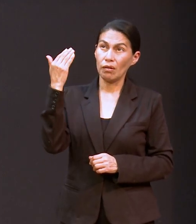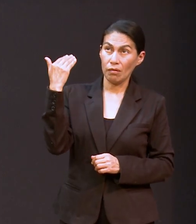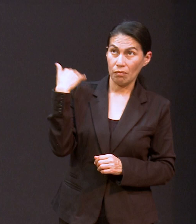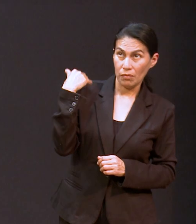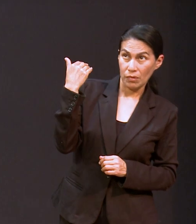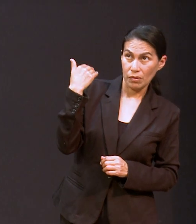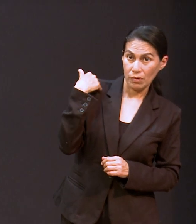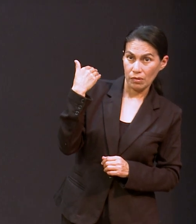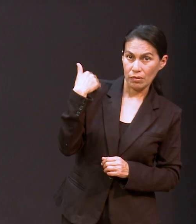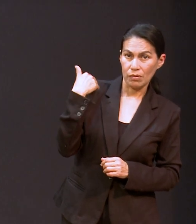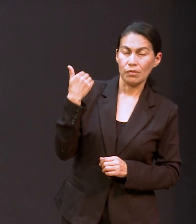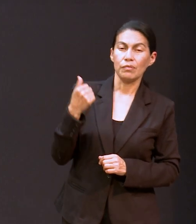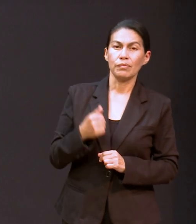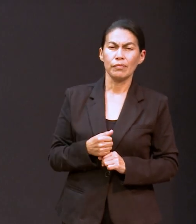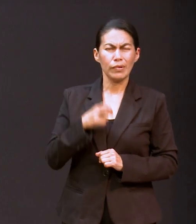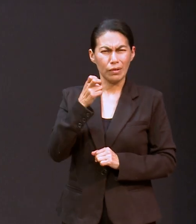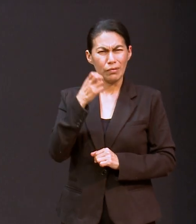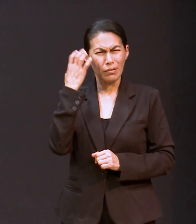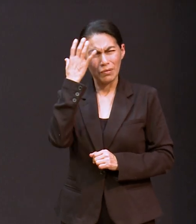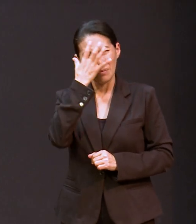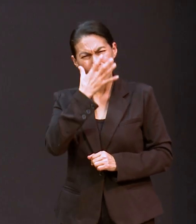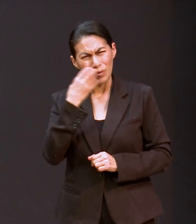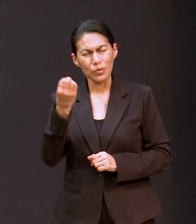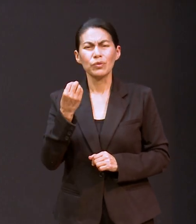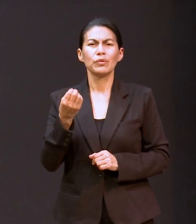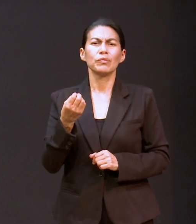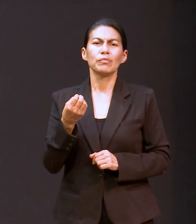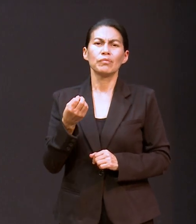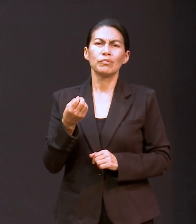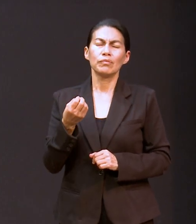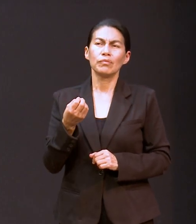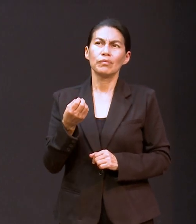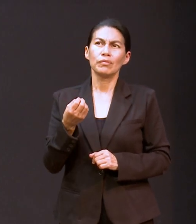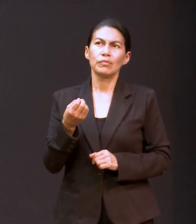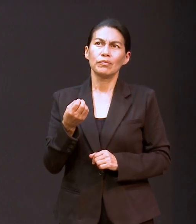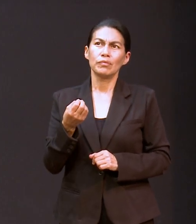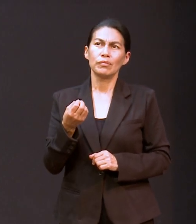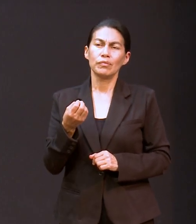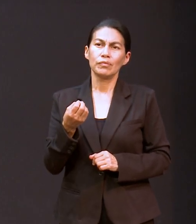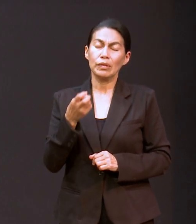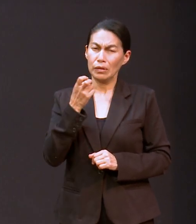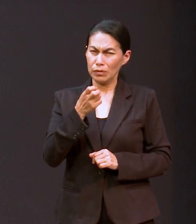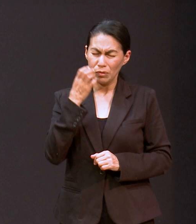buscando llamando qué maravilloso